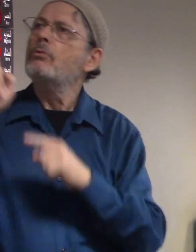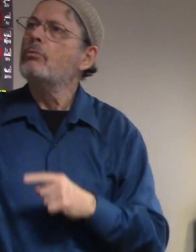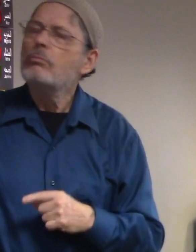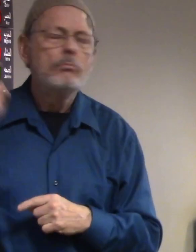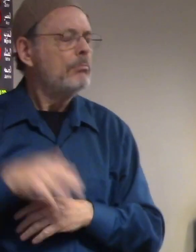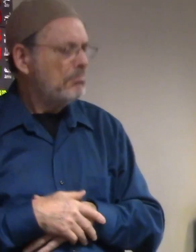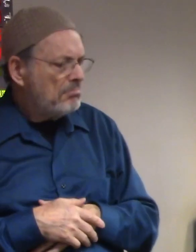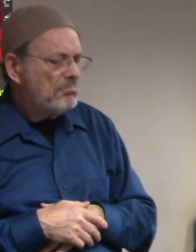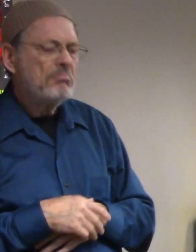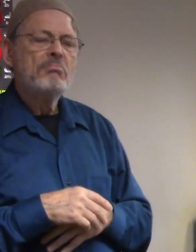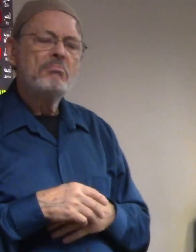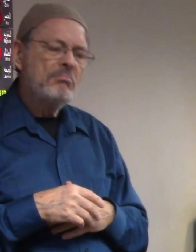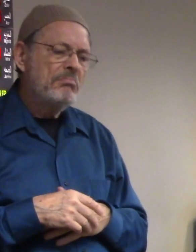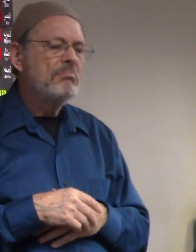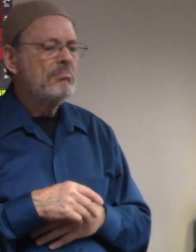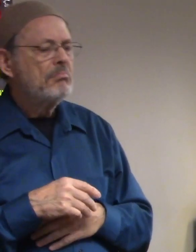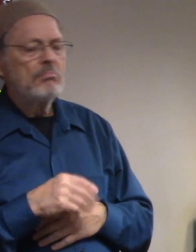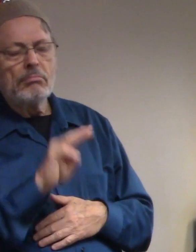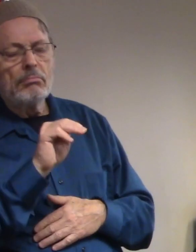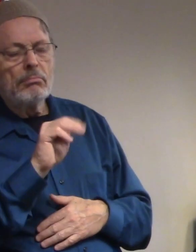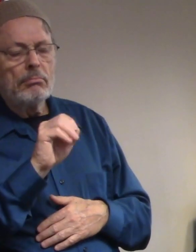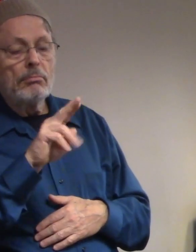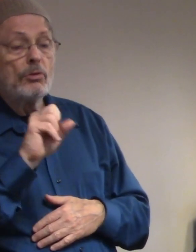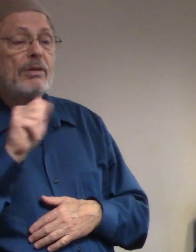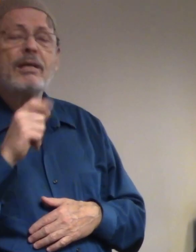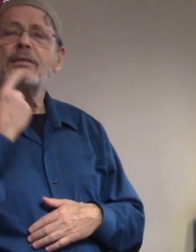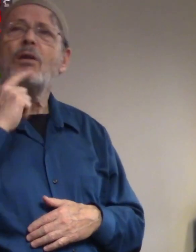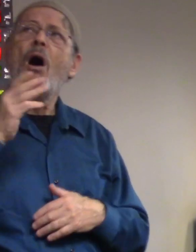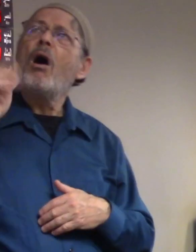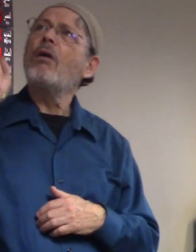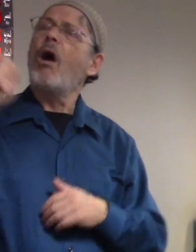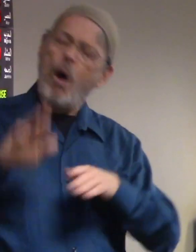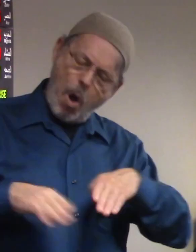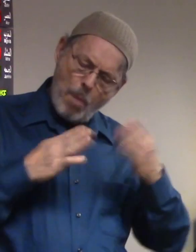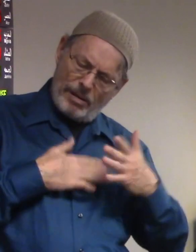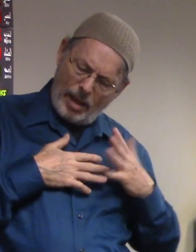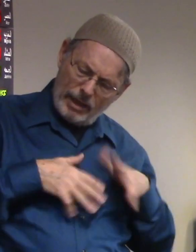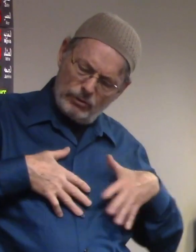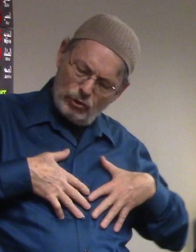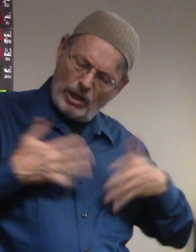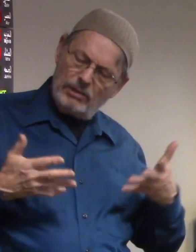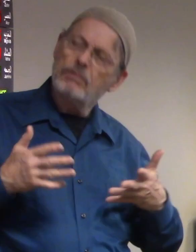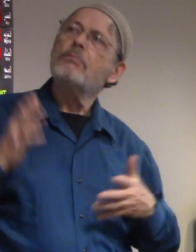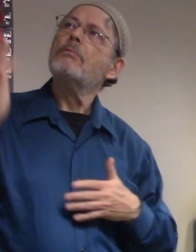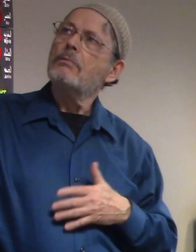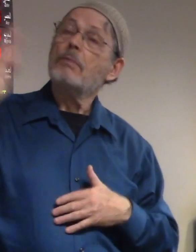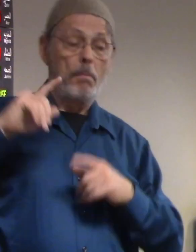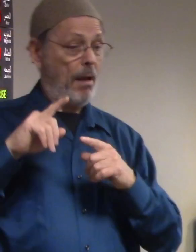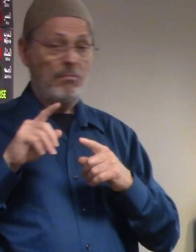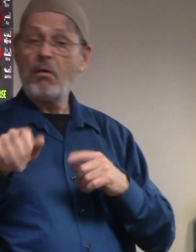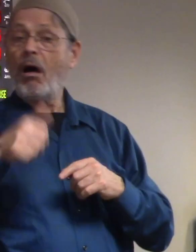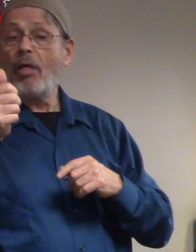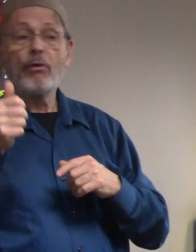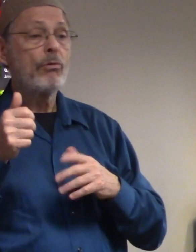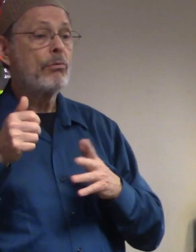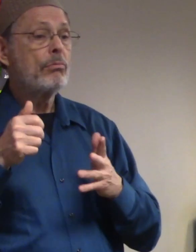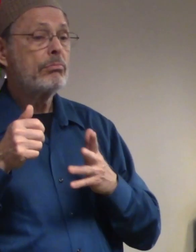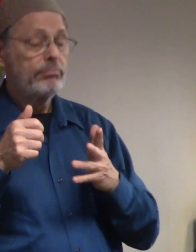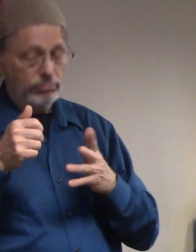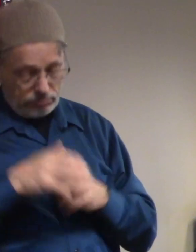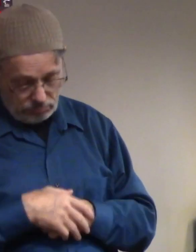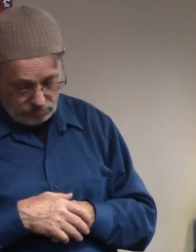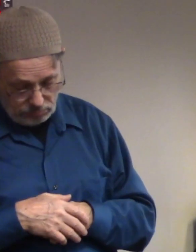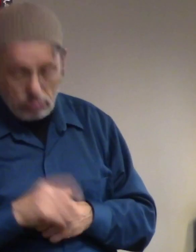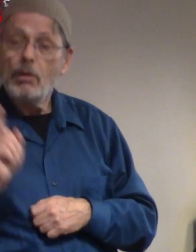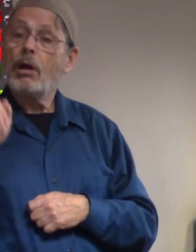Rabbi shrahli sadri. Oh Allah, open my breast, my chest for me. Oh Allah. When it comes to the Prophet ﷺ, he didn't ask. Allah subhanahu wa